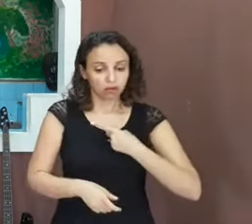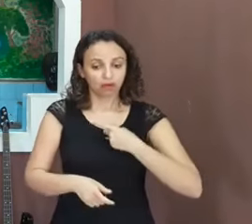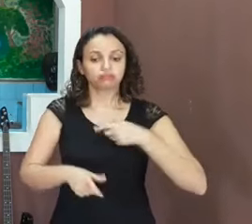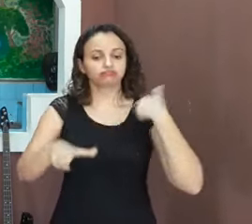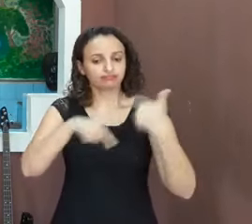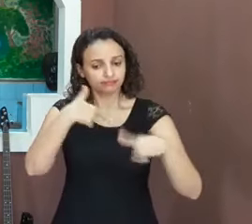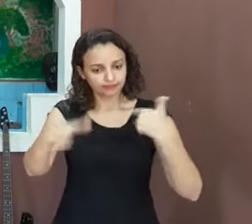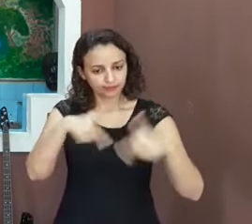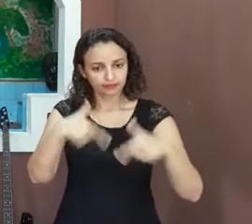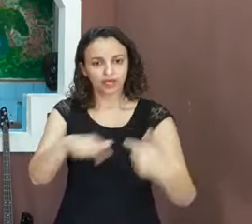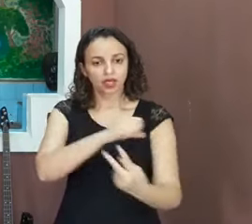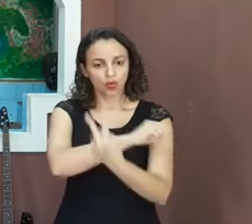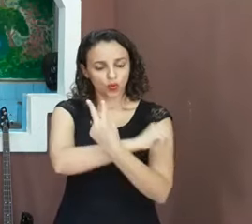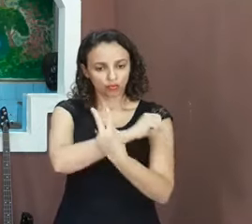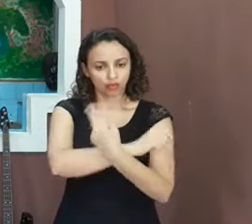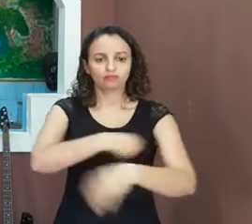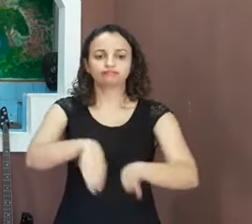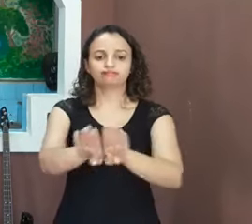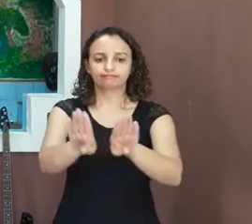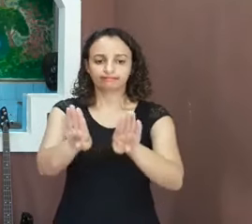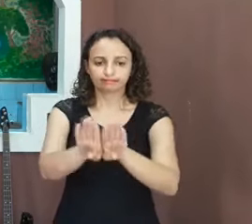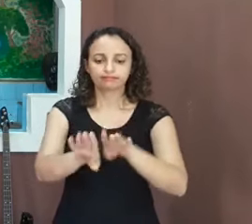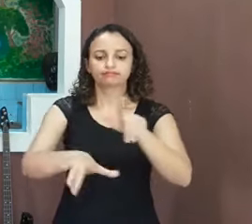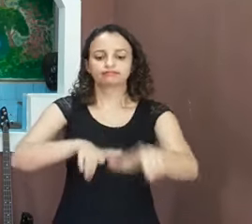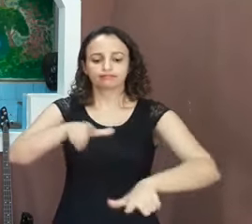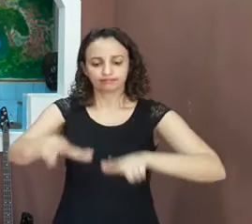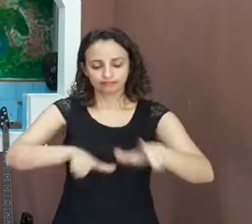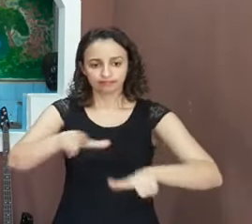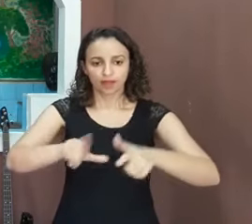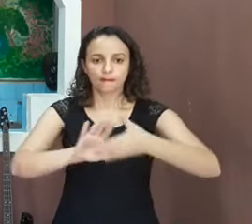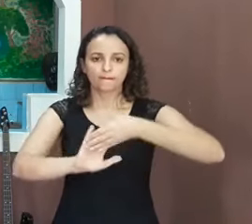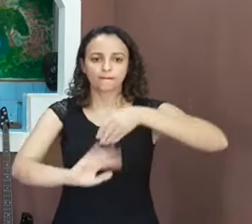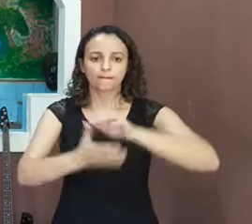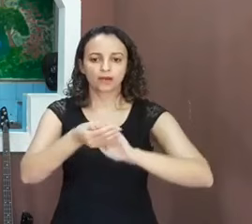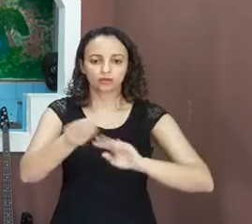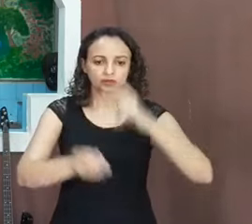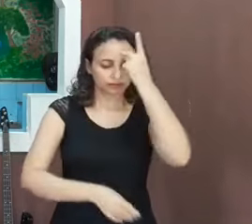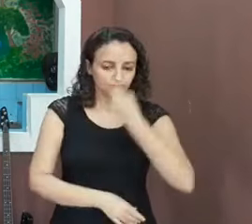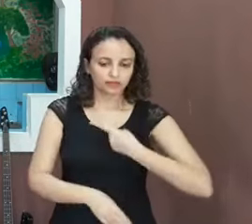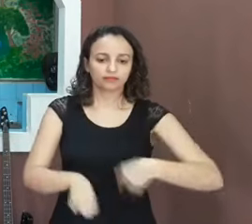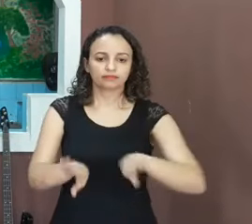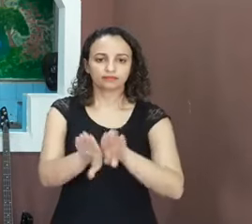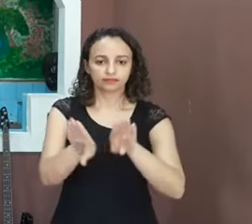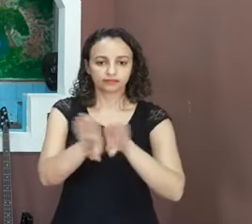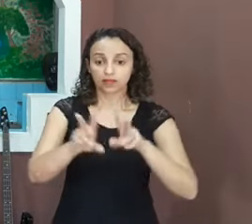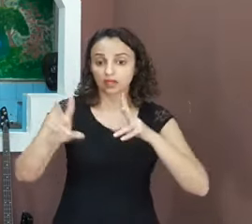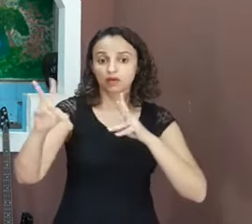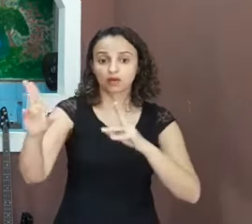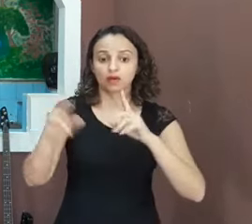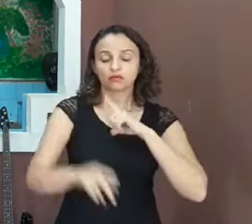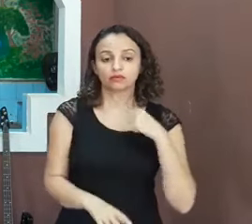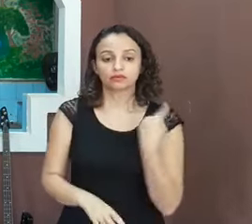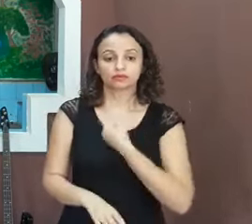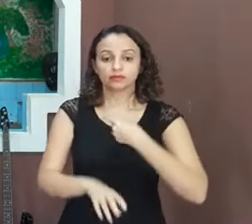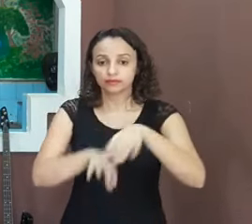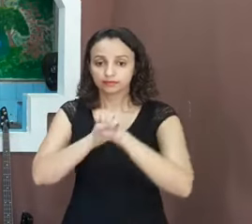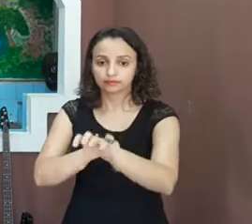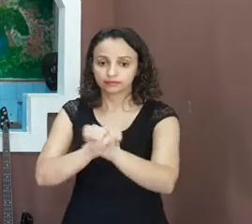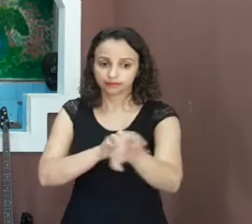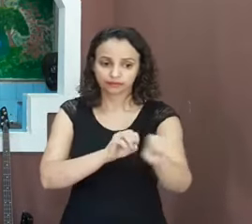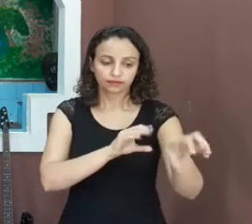negócios e trabalhar com as próprias mãos, como nós os instruímos, a fim